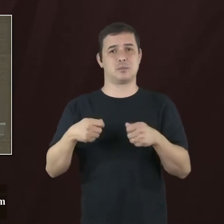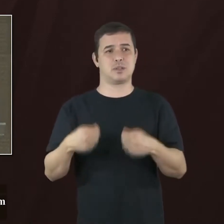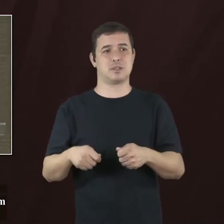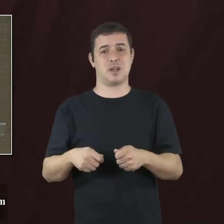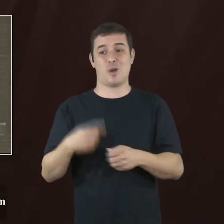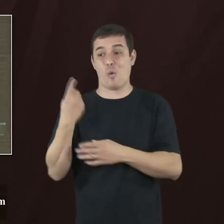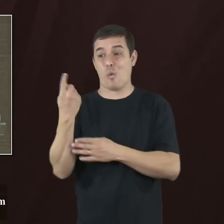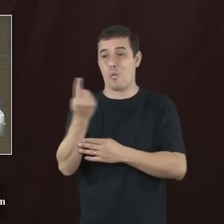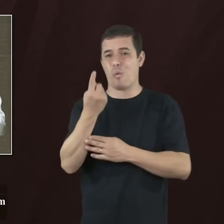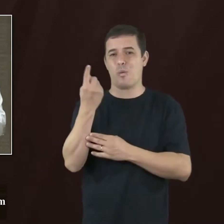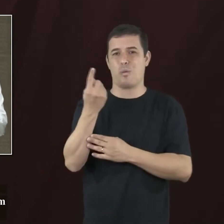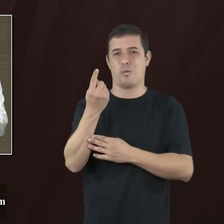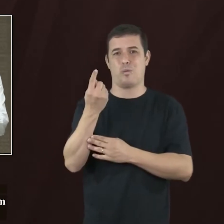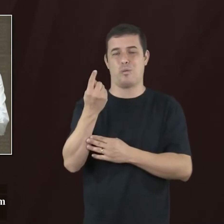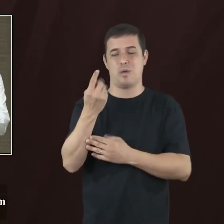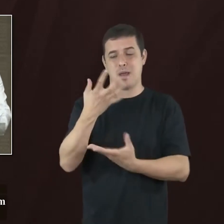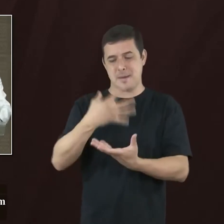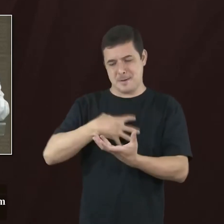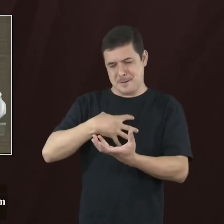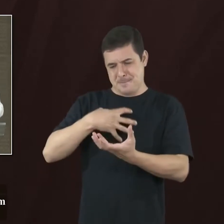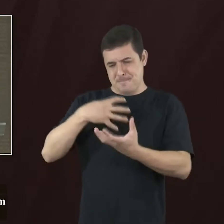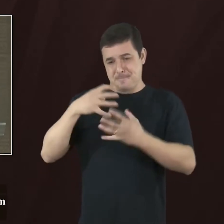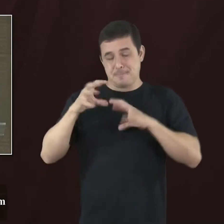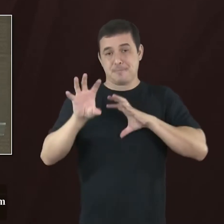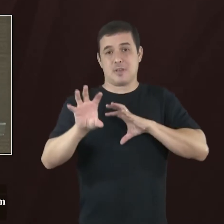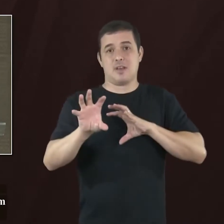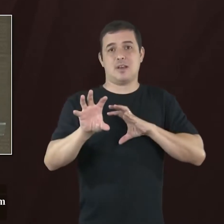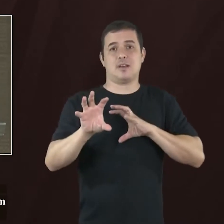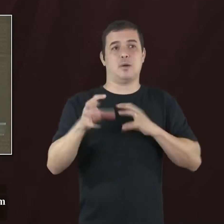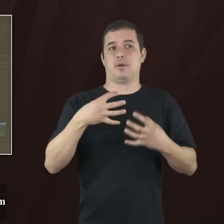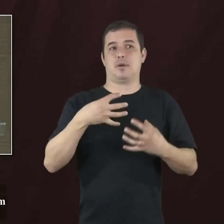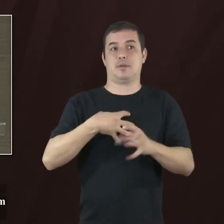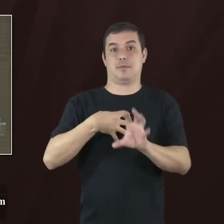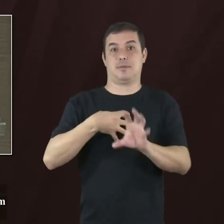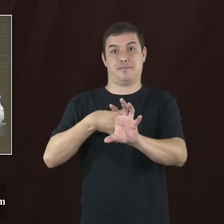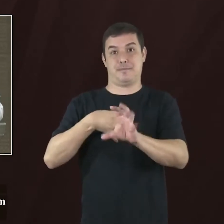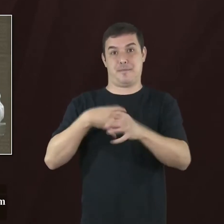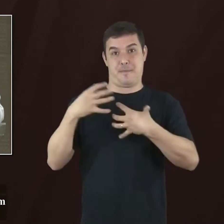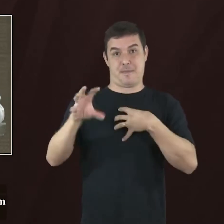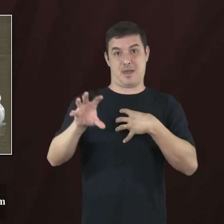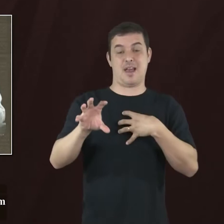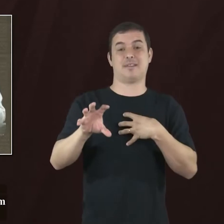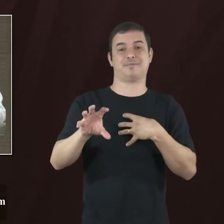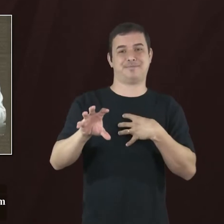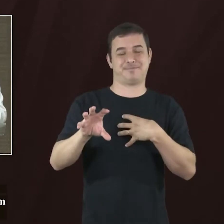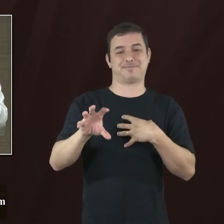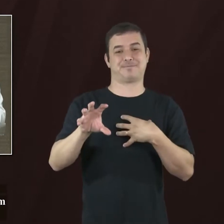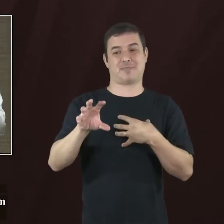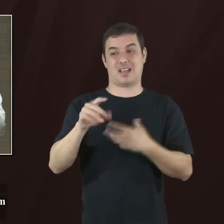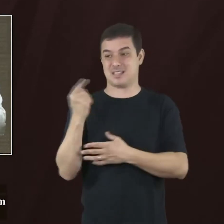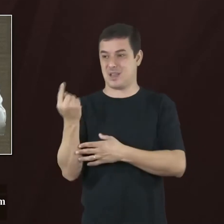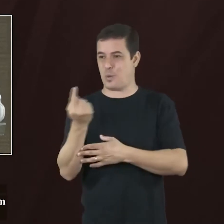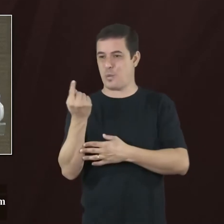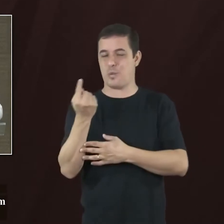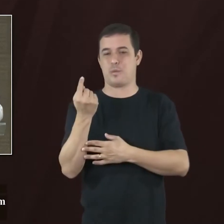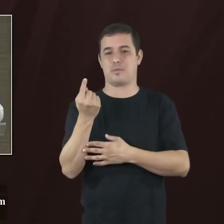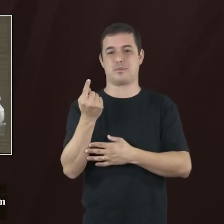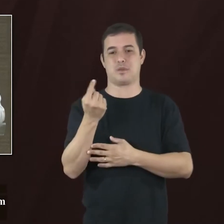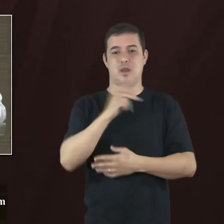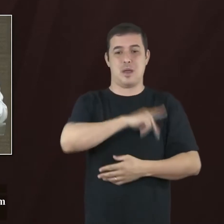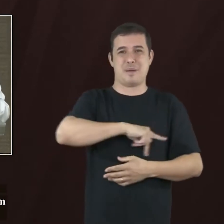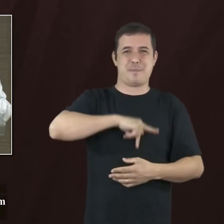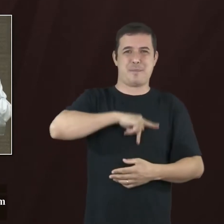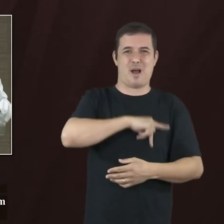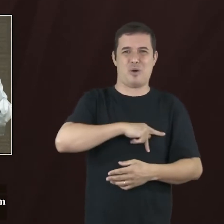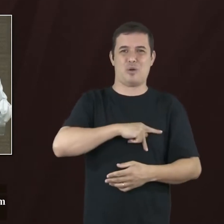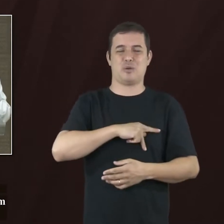cumplicidade com quem está à nossa frente, irmãos. Vamos ser um. Timóteo era um com Paulo,